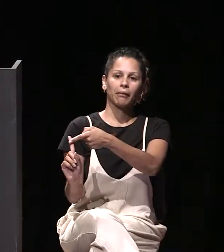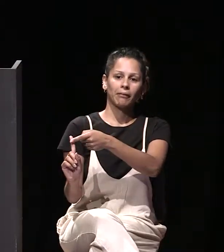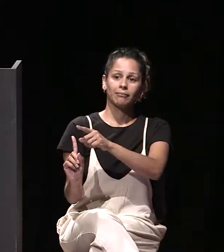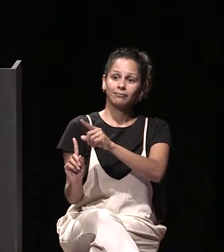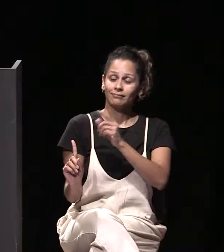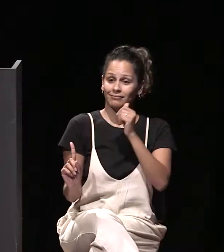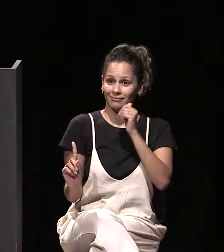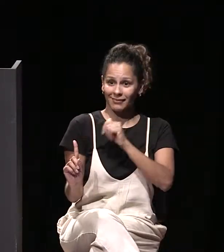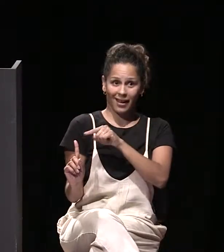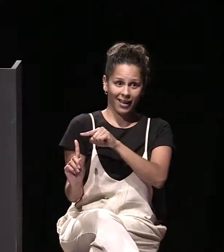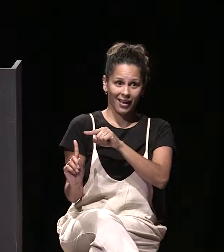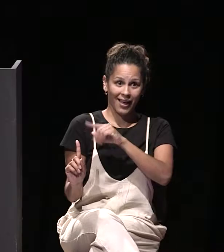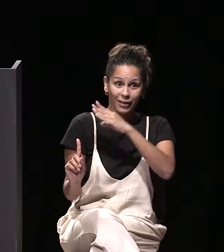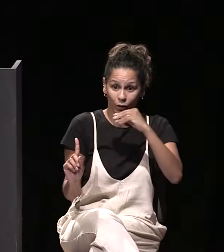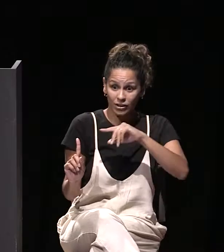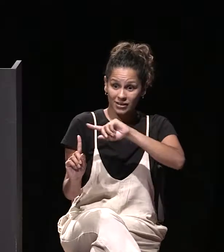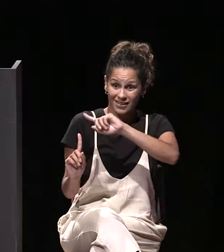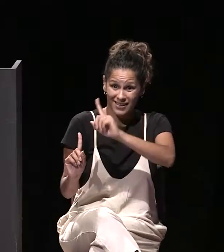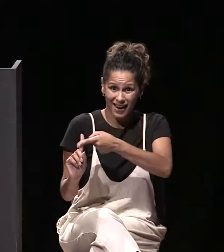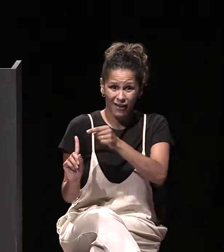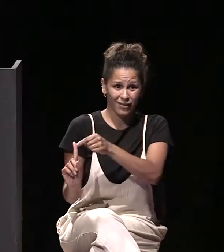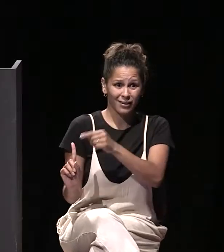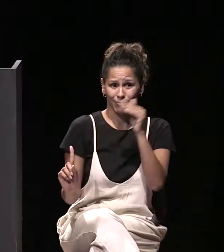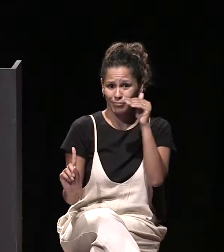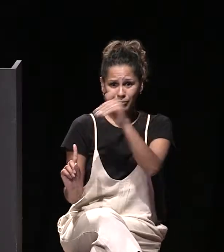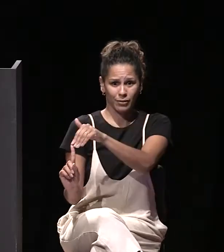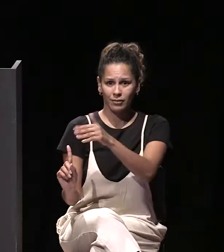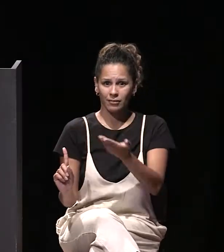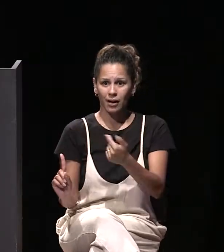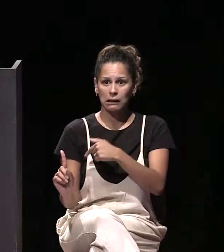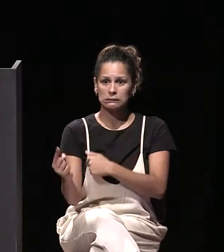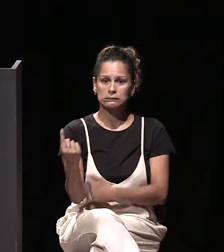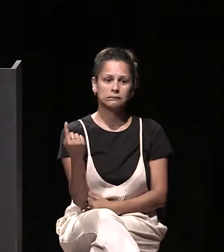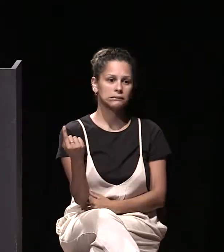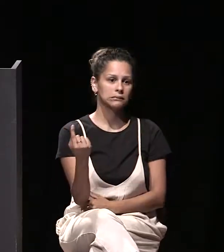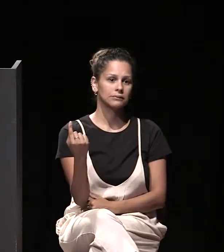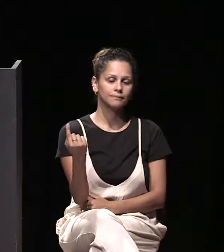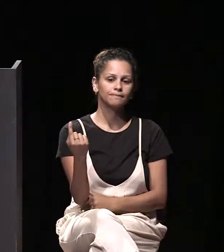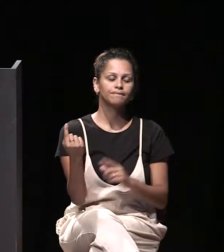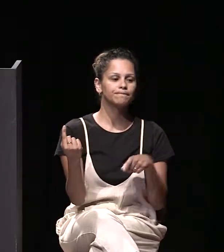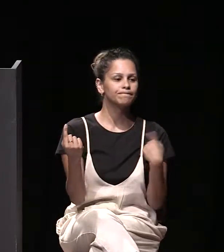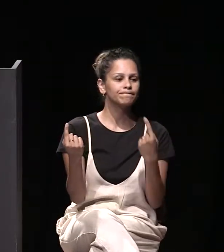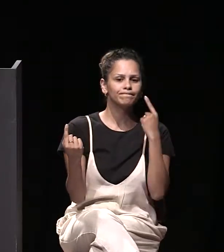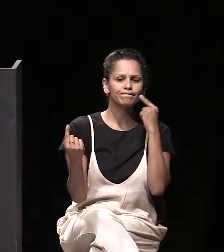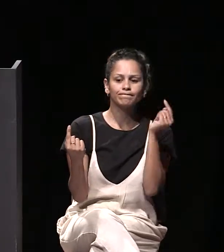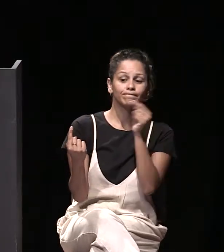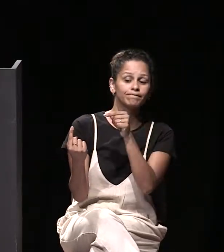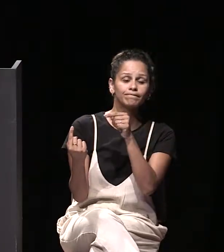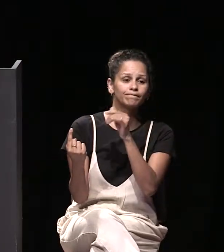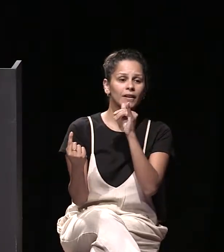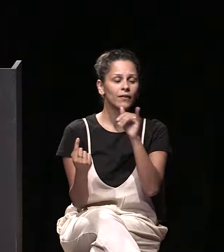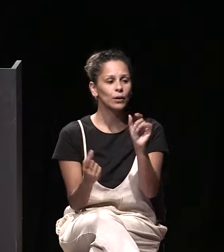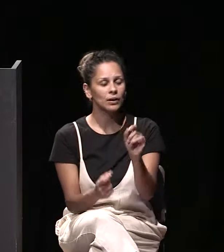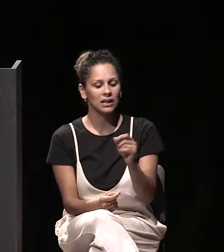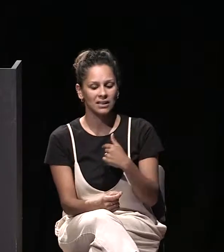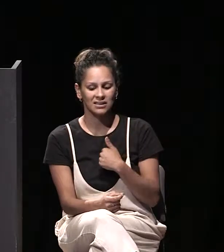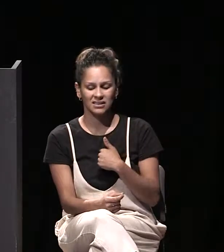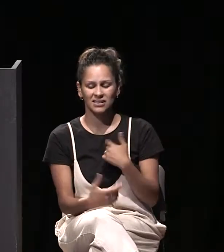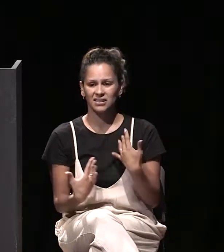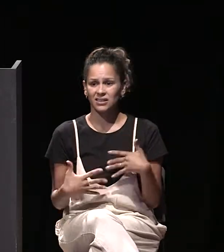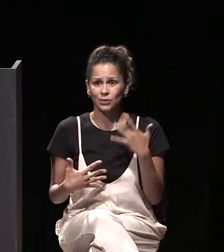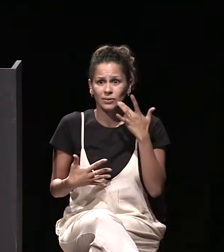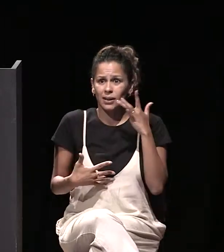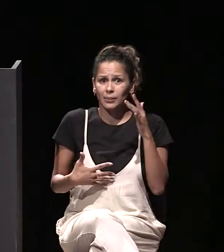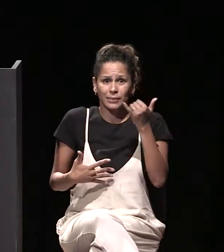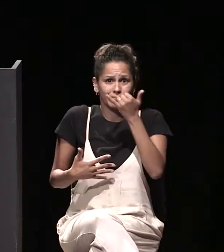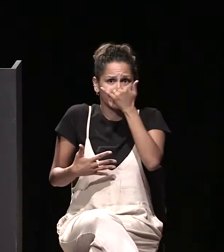encontra muito sozinha. E quando a gente escuta as adolescentes, ela diz, eu não pensei que isso ia acontecer, eu não